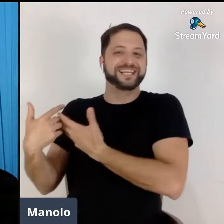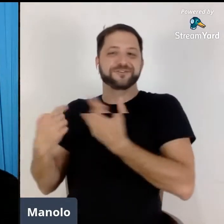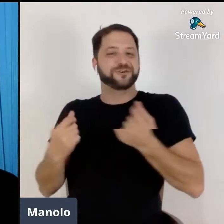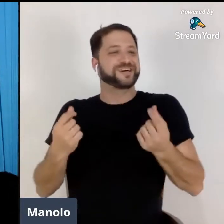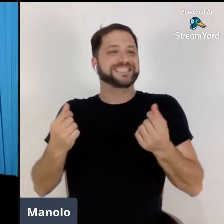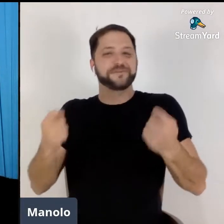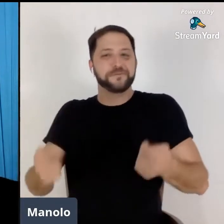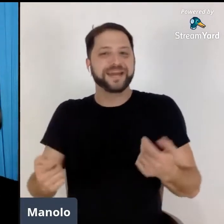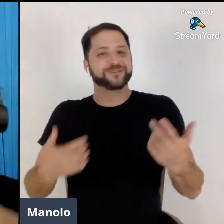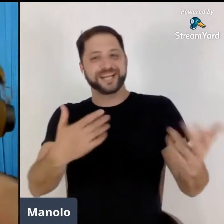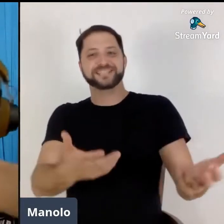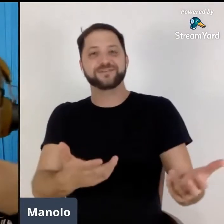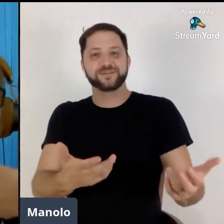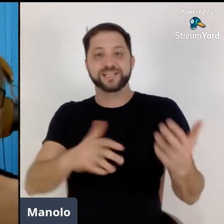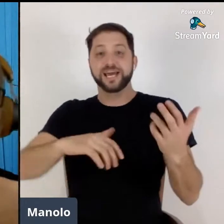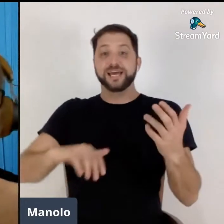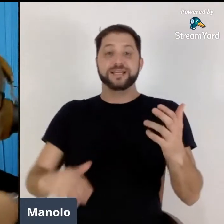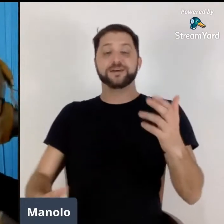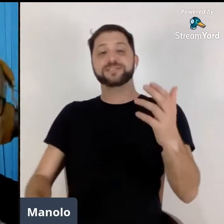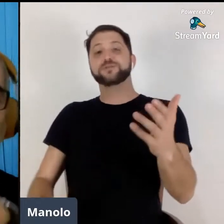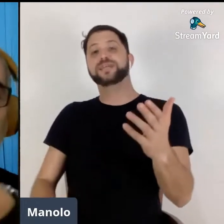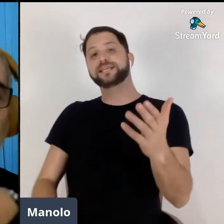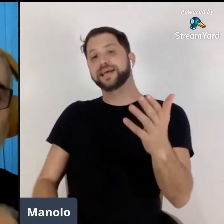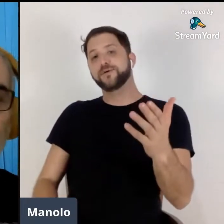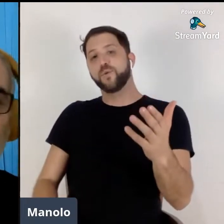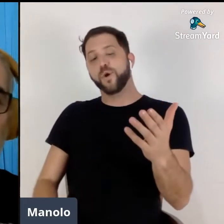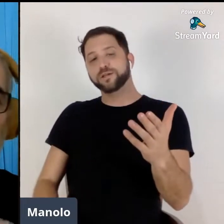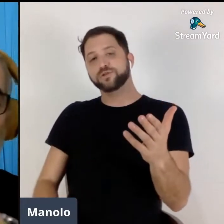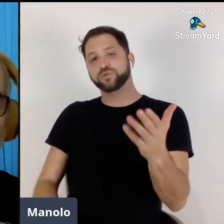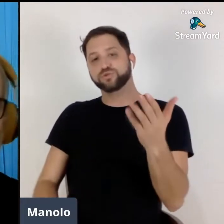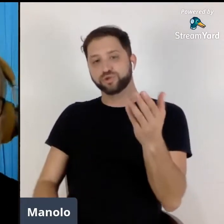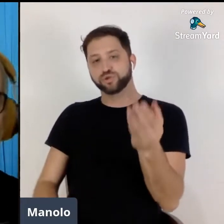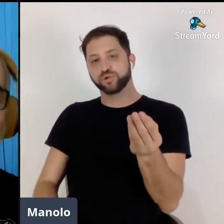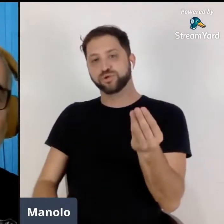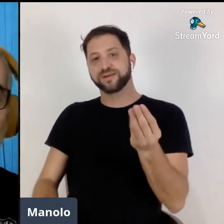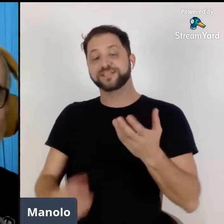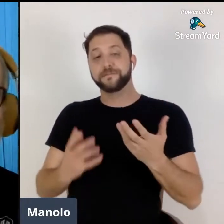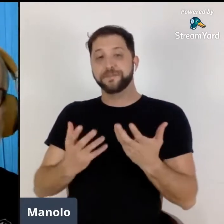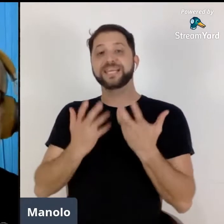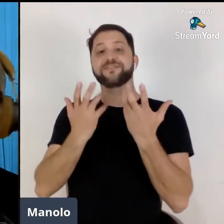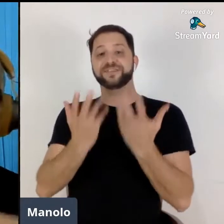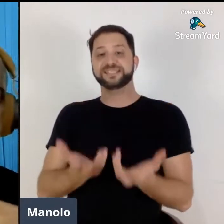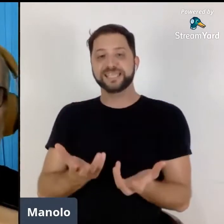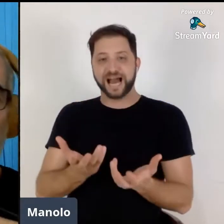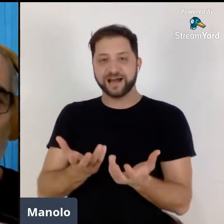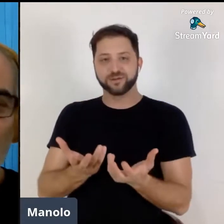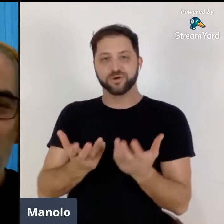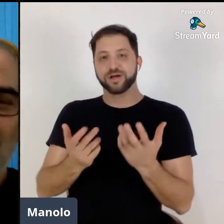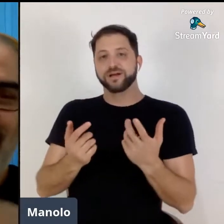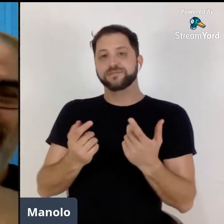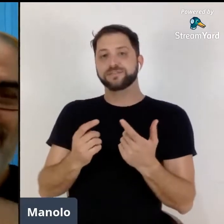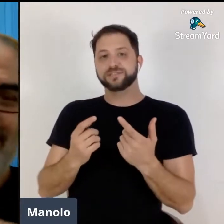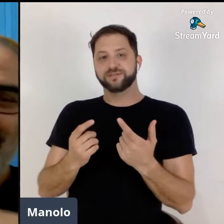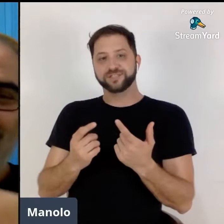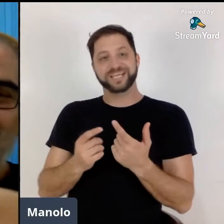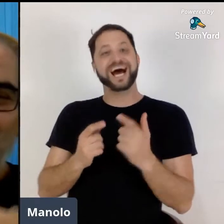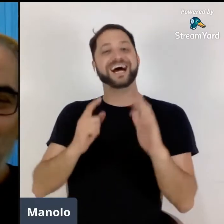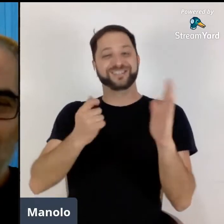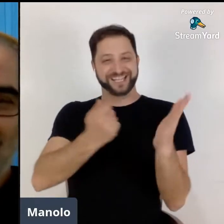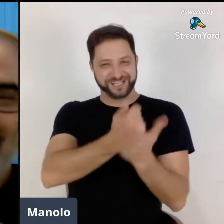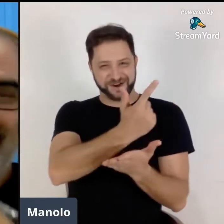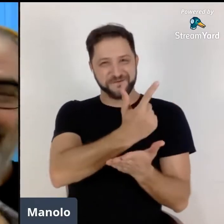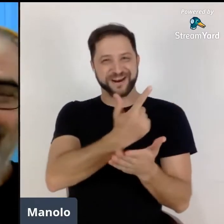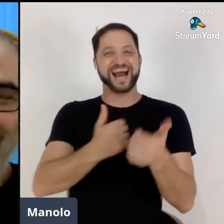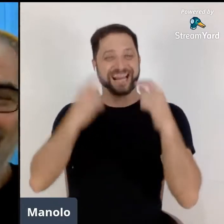ajudou minha família, eu estou gastando menos, graças a você. Então você não tem ideia quanto um surdo vai ser beneficiado Comprar, se